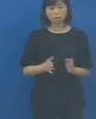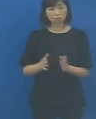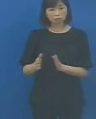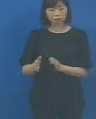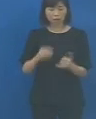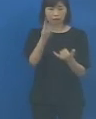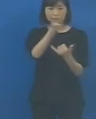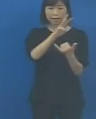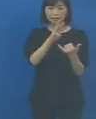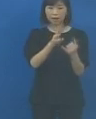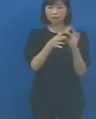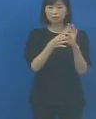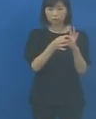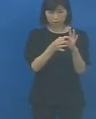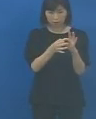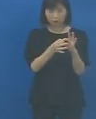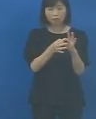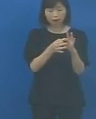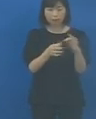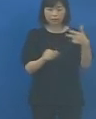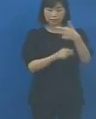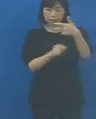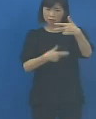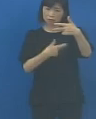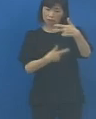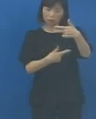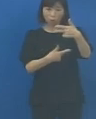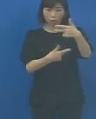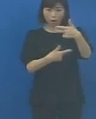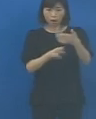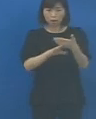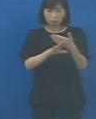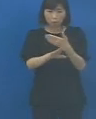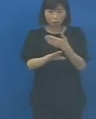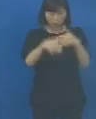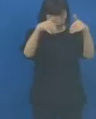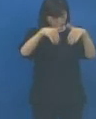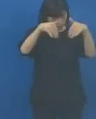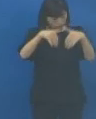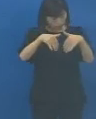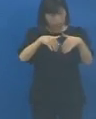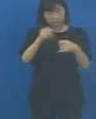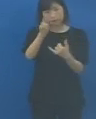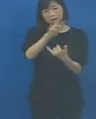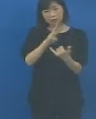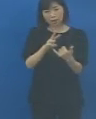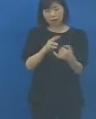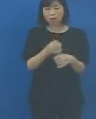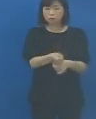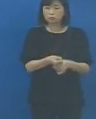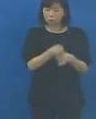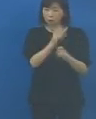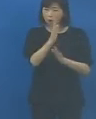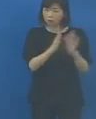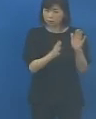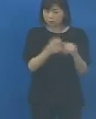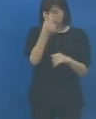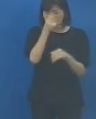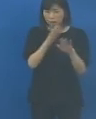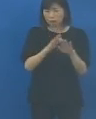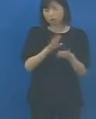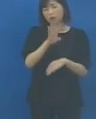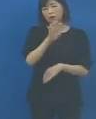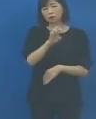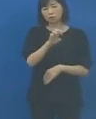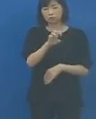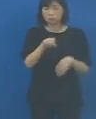災害につきましては7月7日以降の豪雨災害、農林被害は40億を超えました、